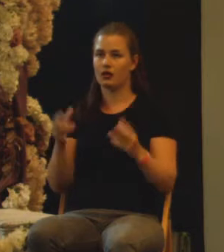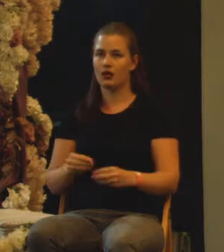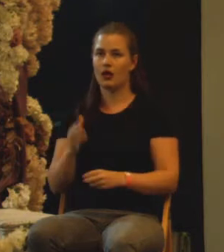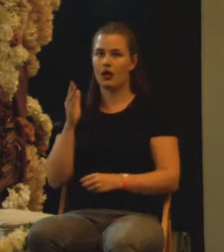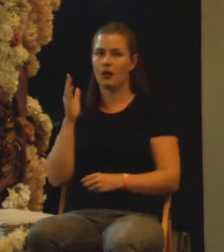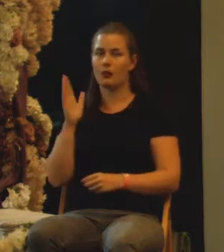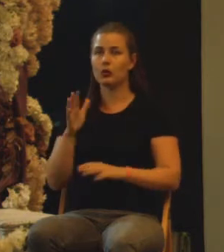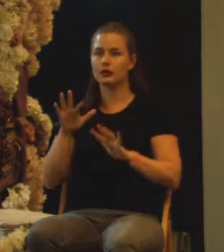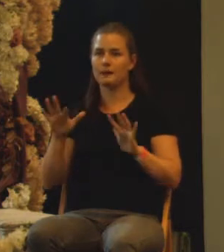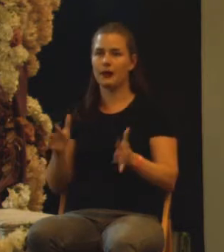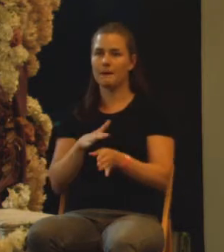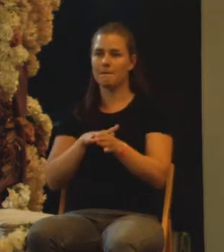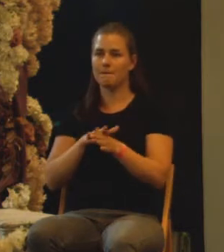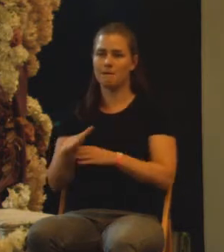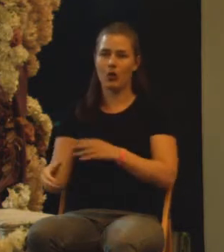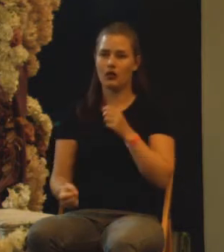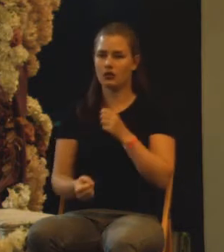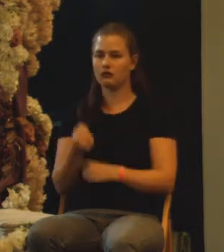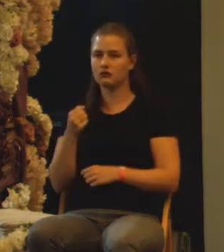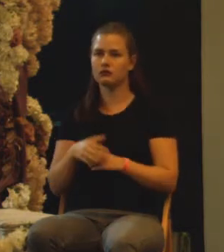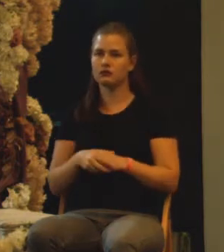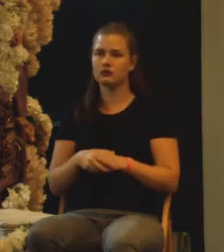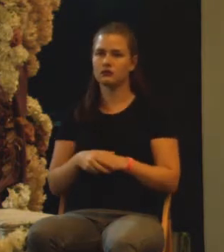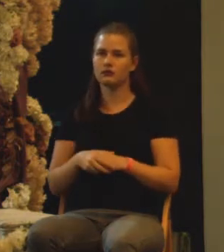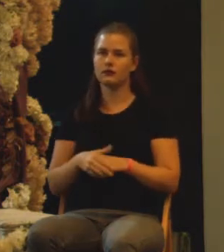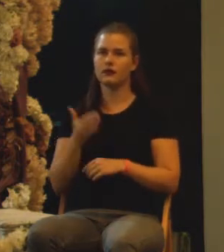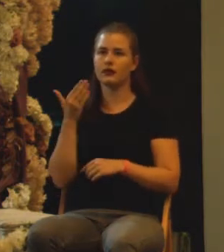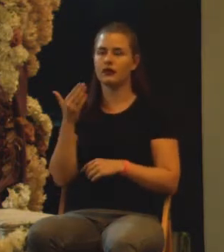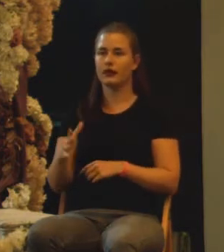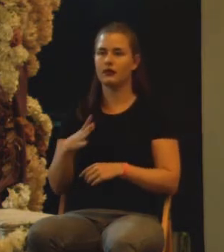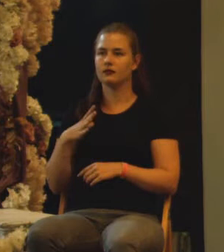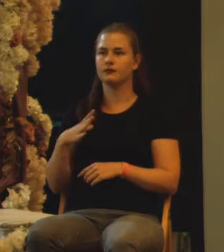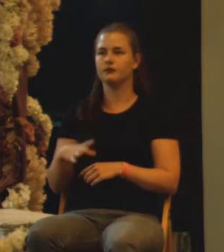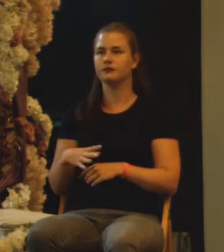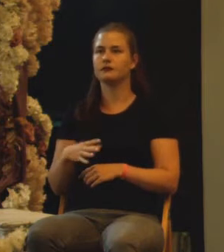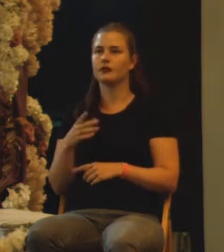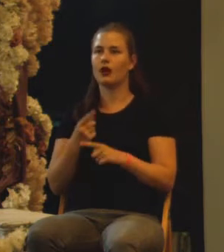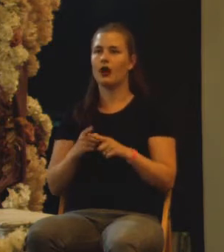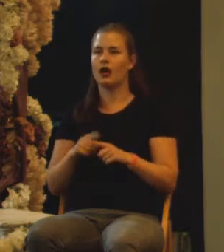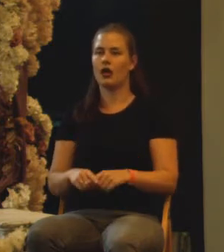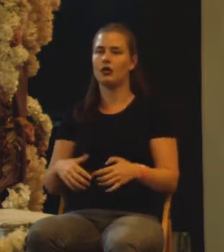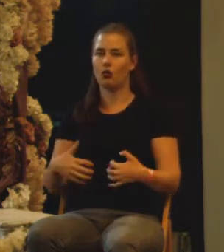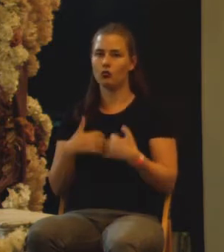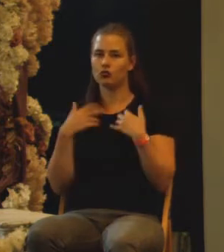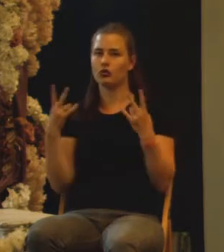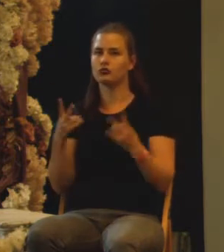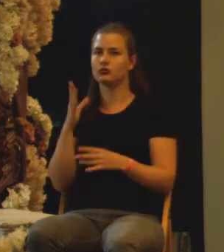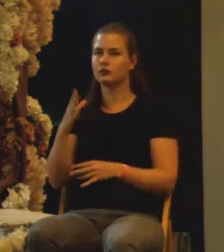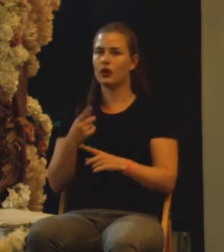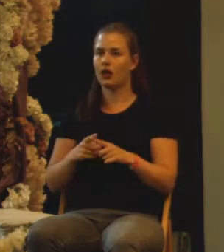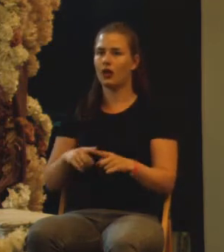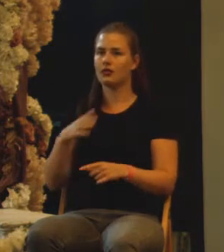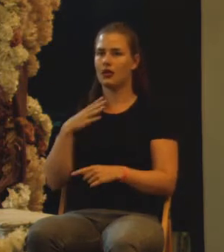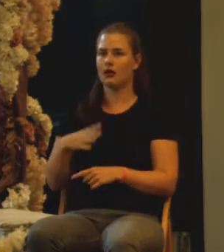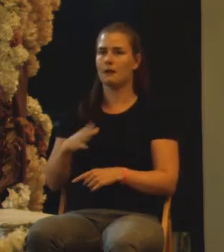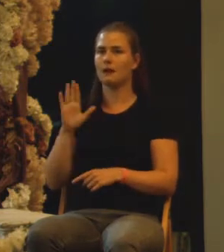будет происходить полная херня, ты терпи, это ужасно, нужно будет это терпеть, потом